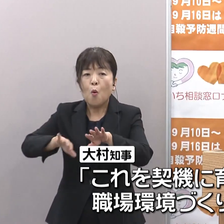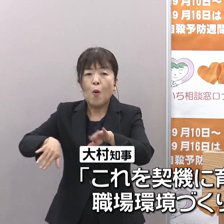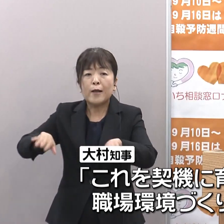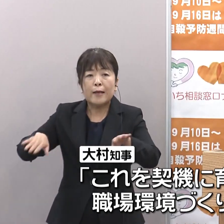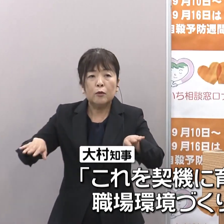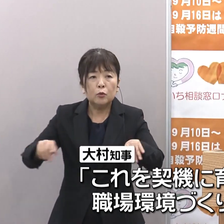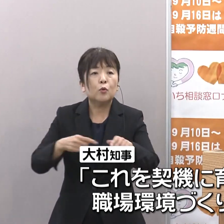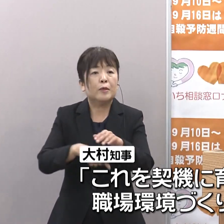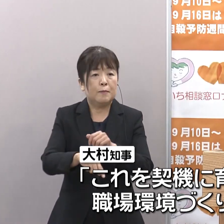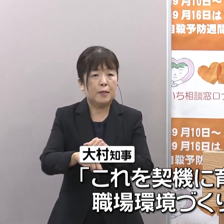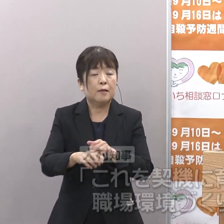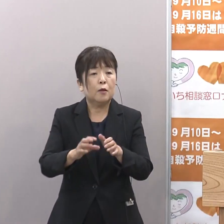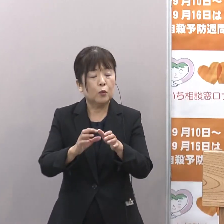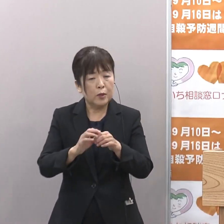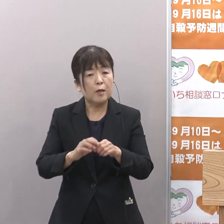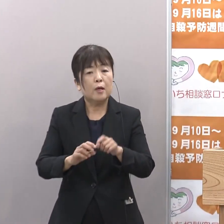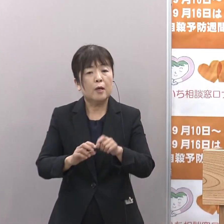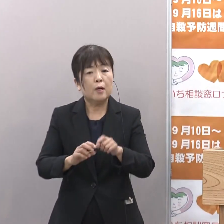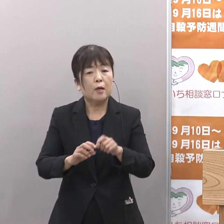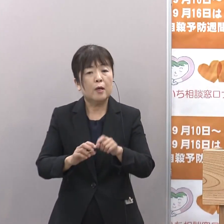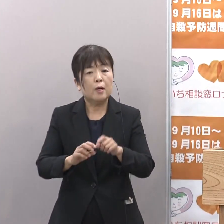ていくと話しまし